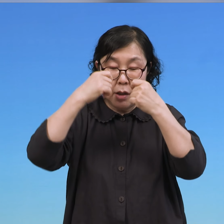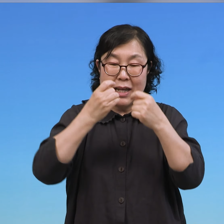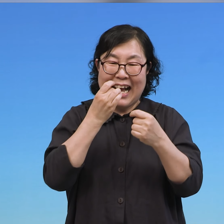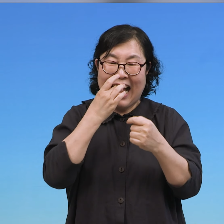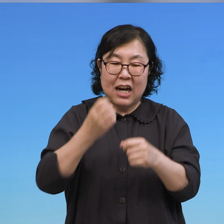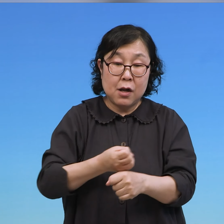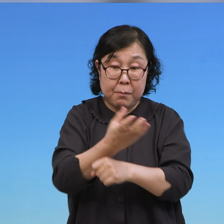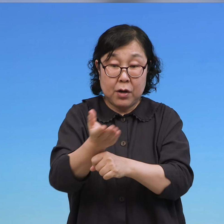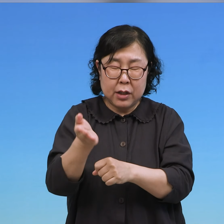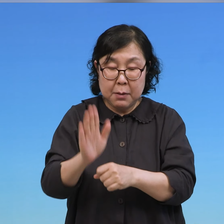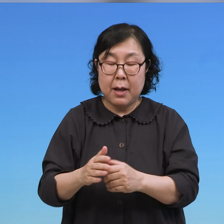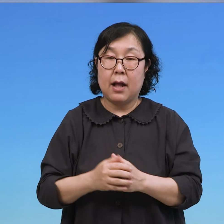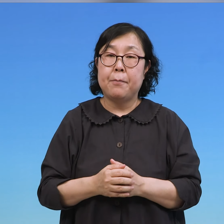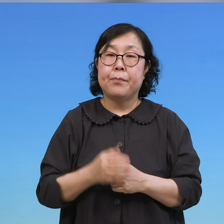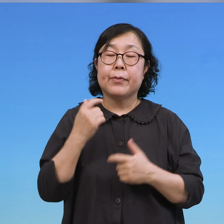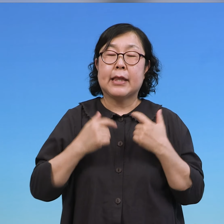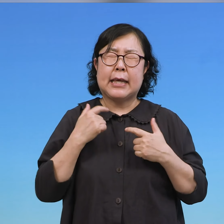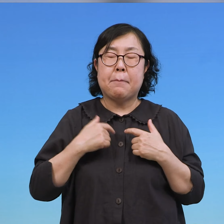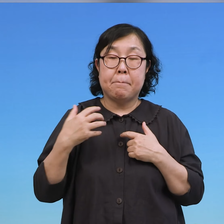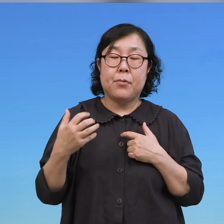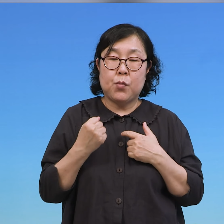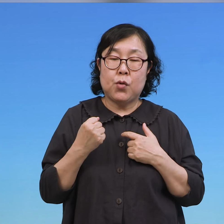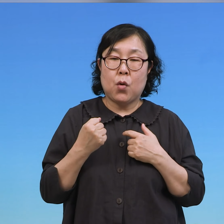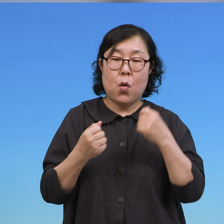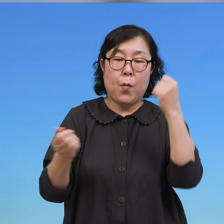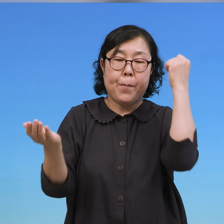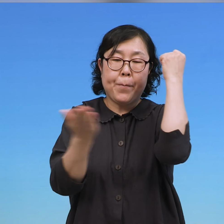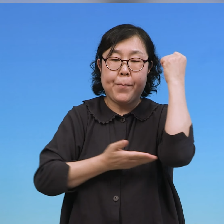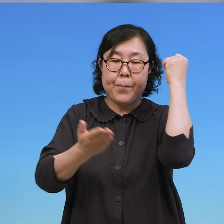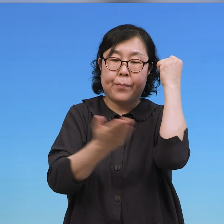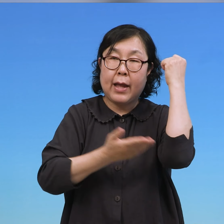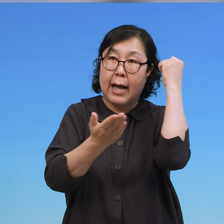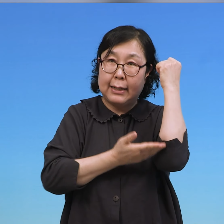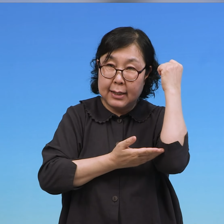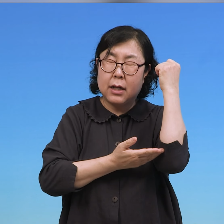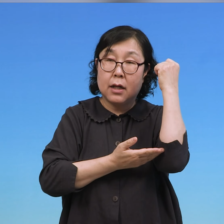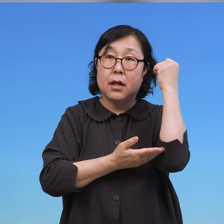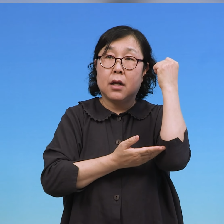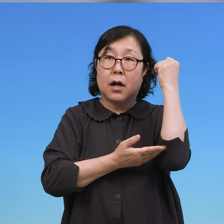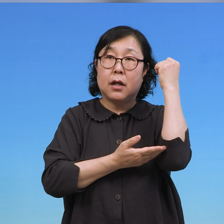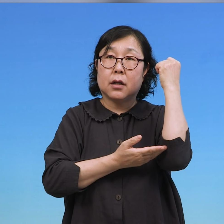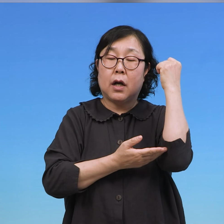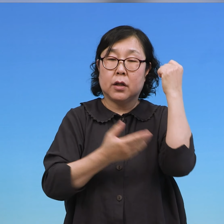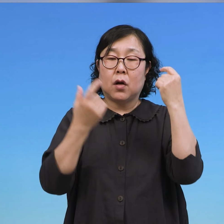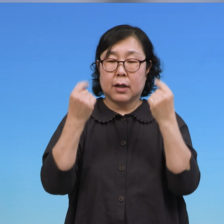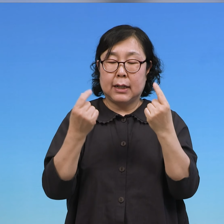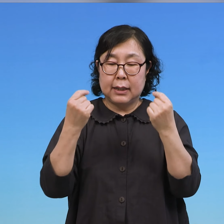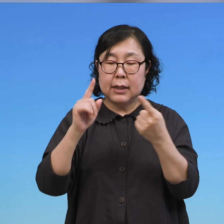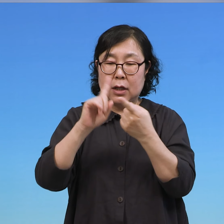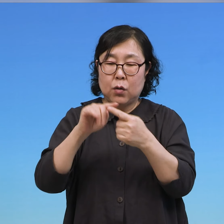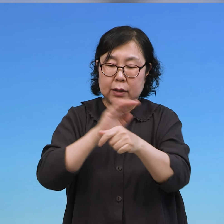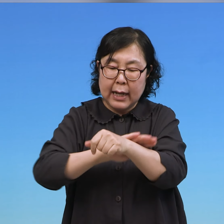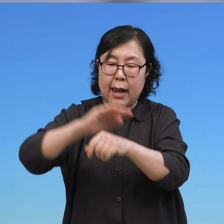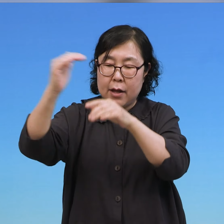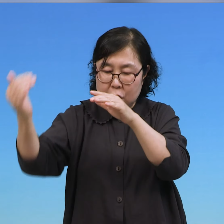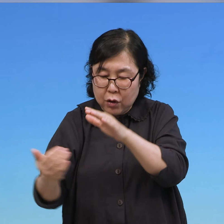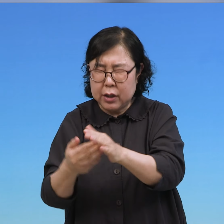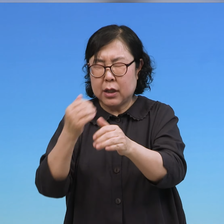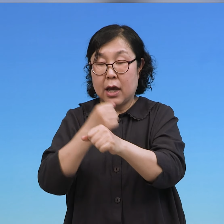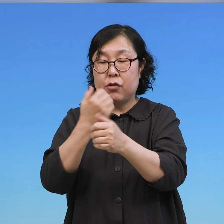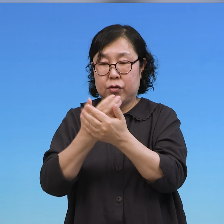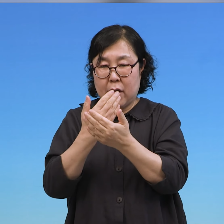단을 거두리로다. 이 일들이 그대로 잘 이루어지게 해주시기를 원합니다. 그래서 악몽을 꾸다가 또